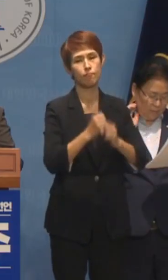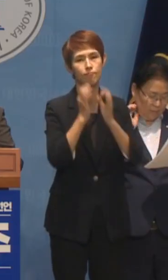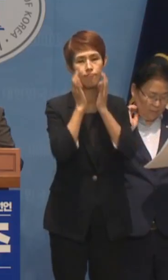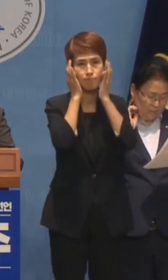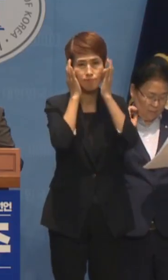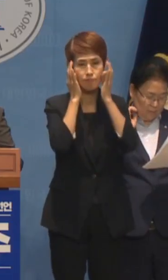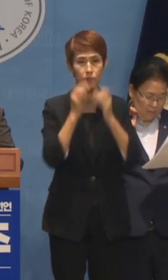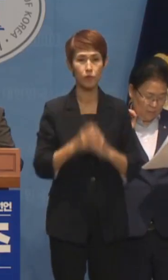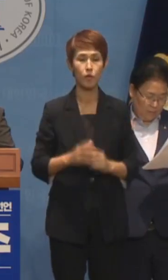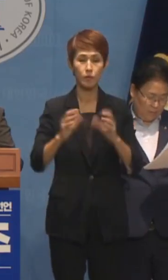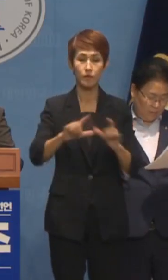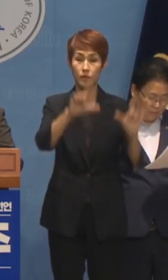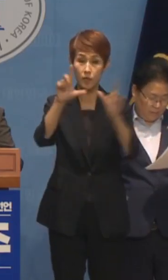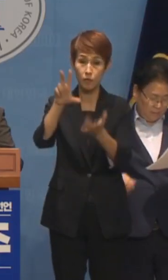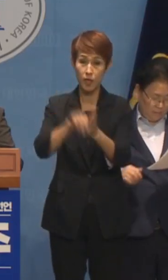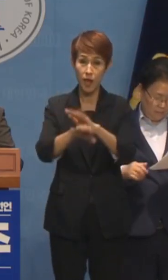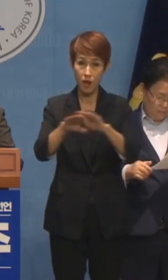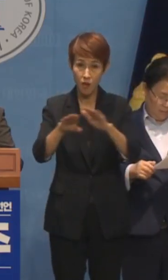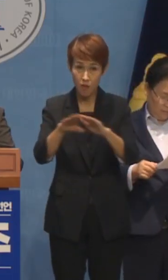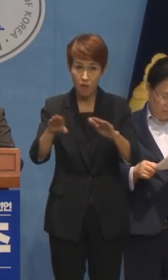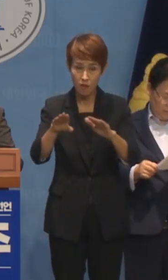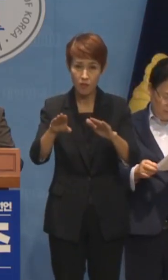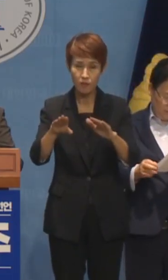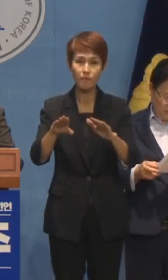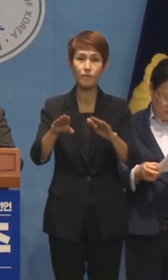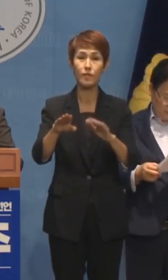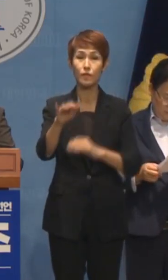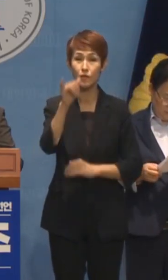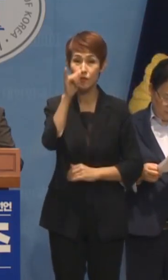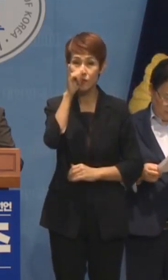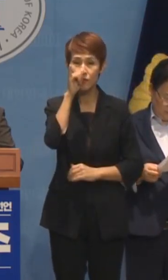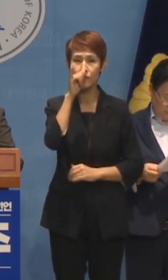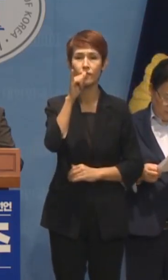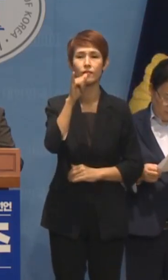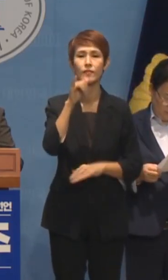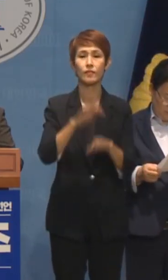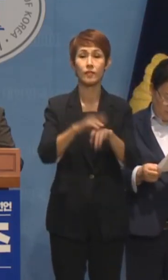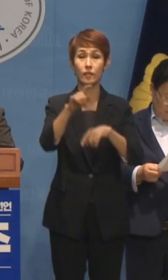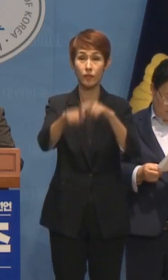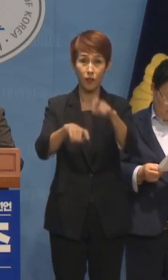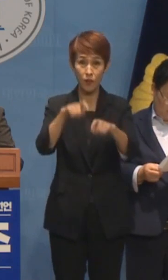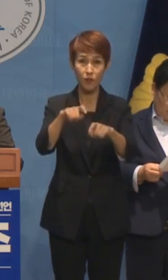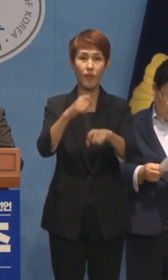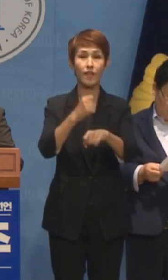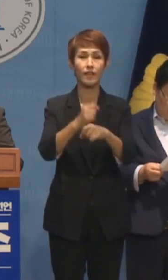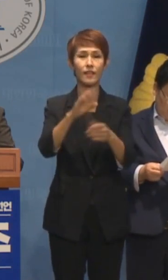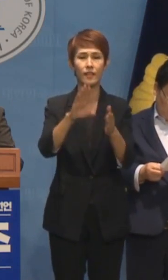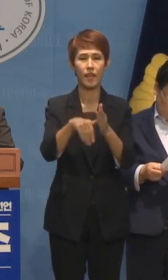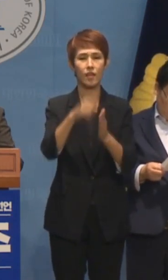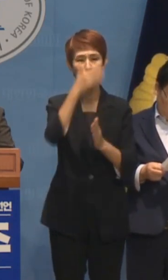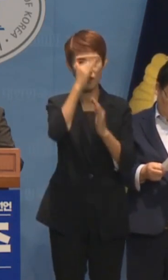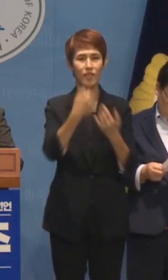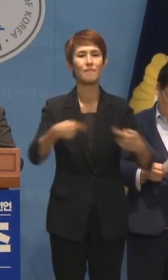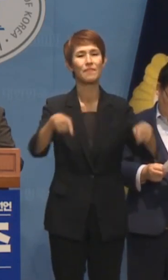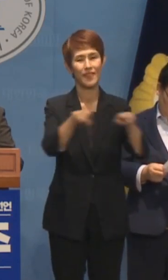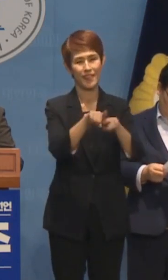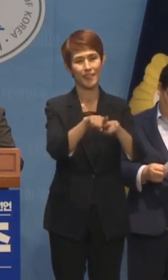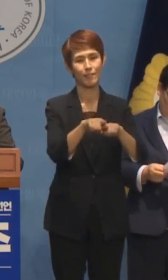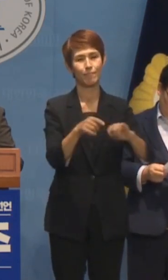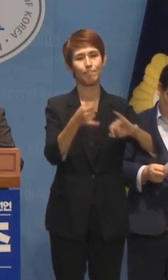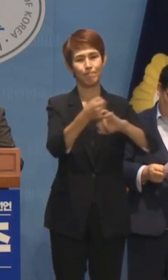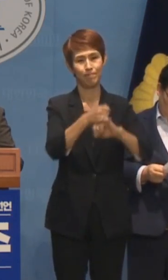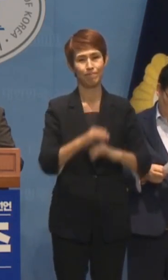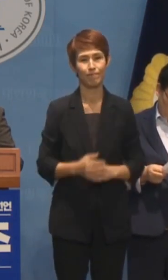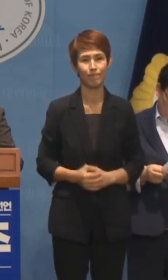문제를 해결해 나가는 먹사니즘을 실현하는데 경기도 청년 당원과 함께 하고자 합니다. 이를